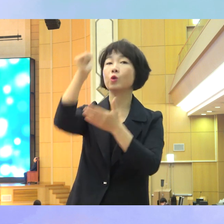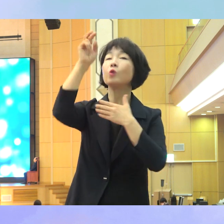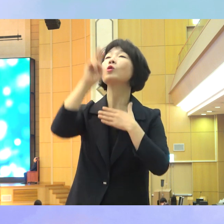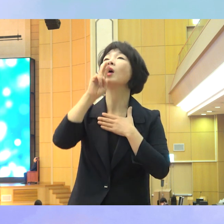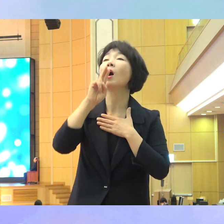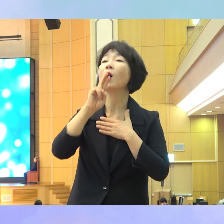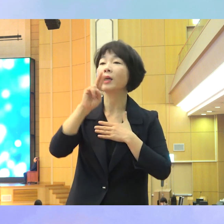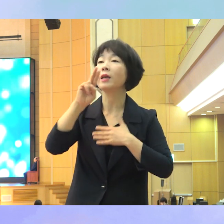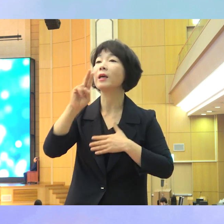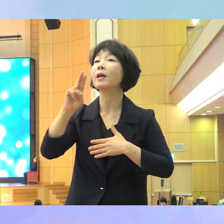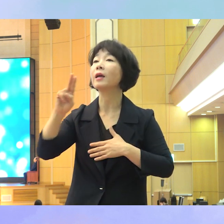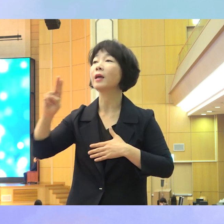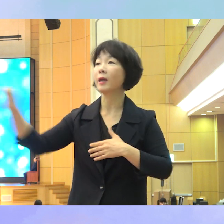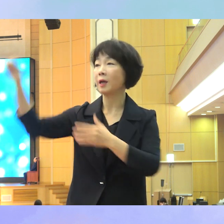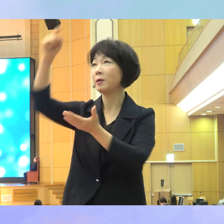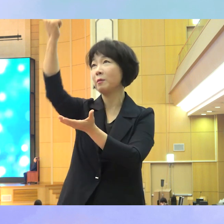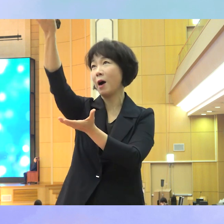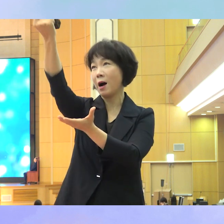주여